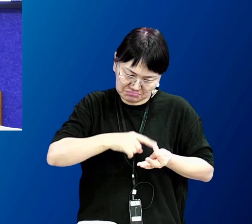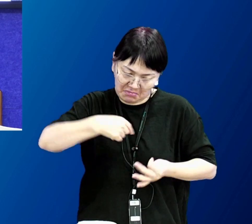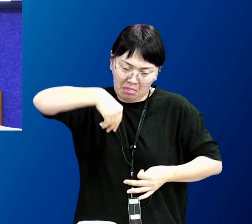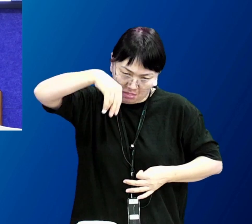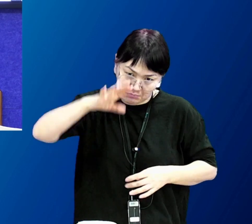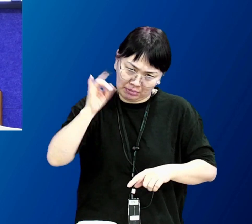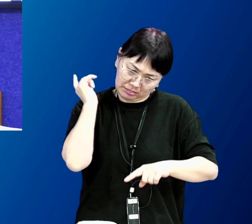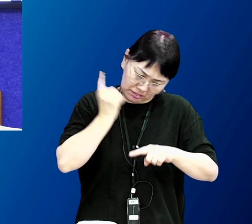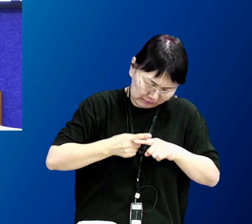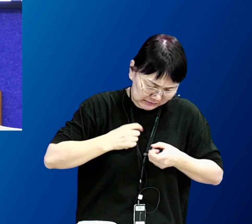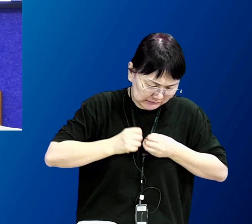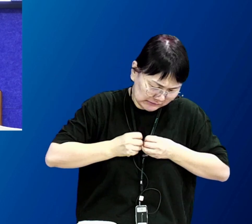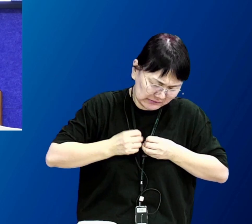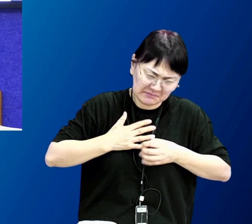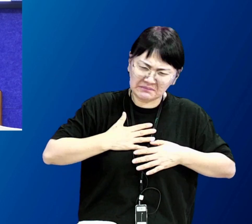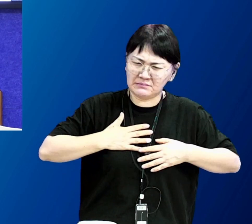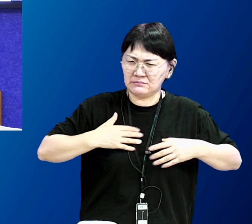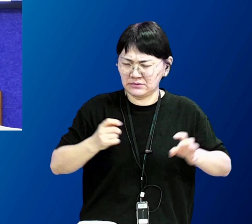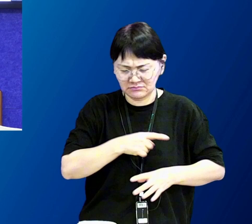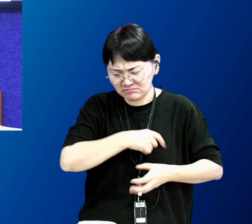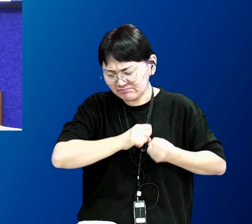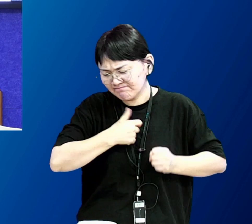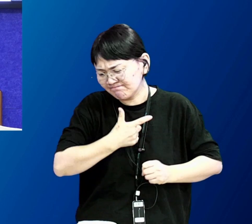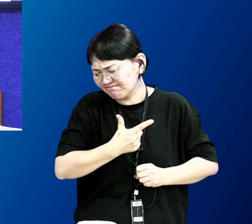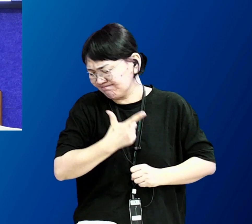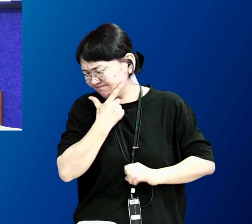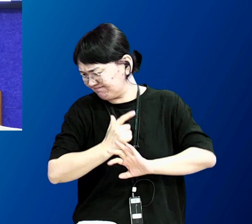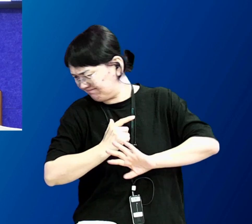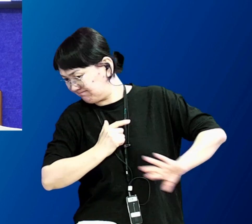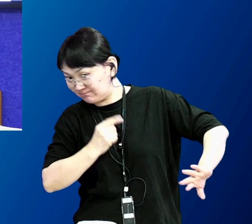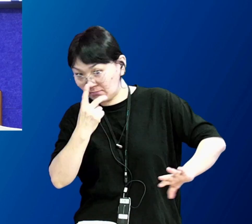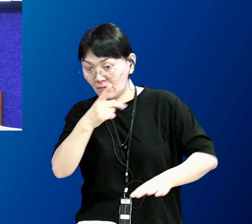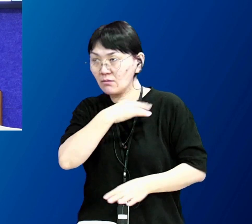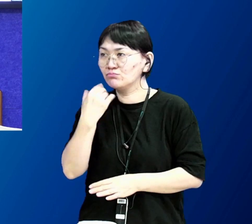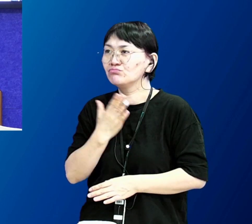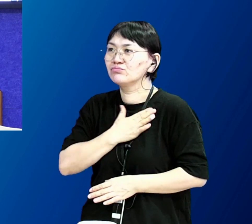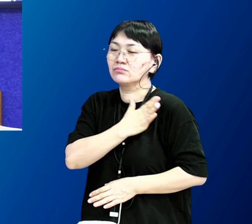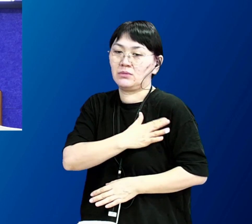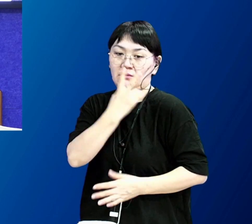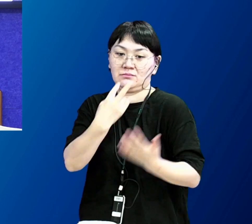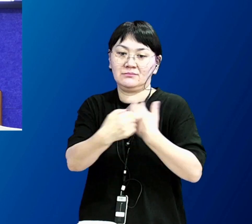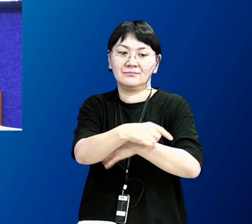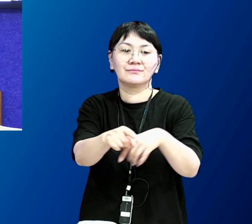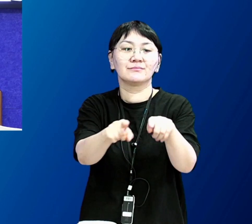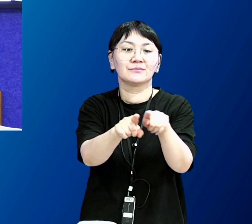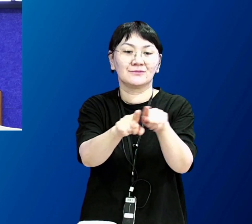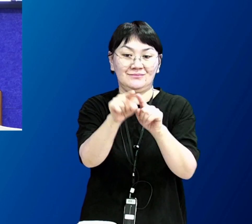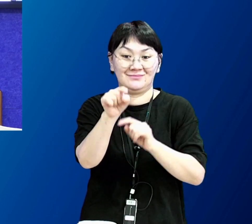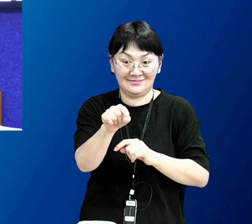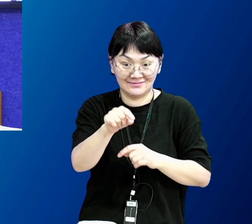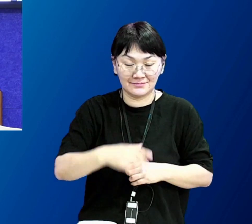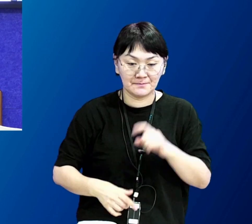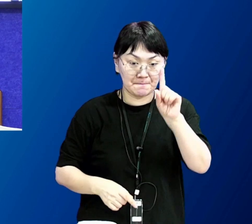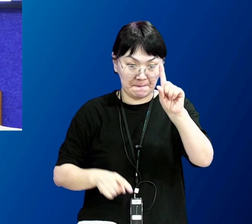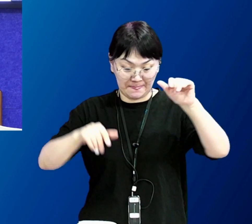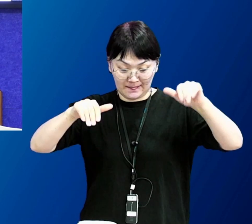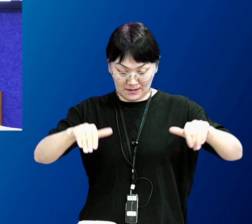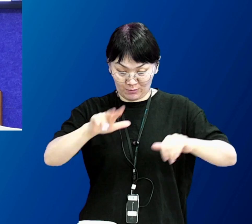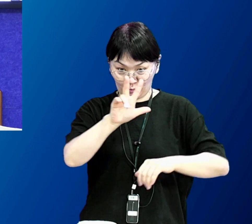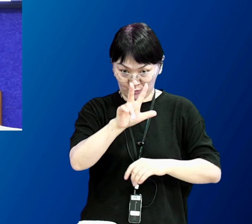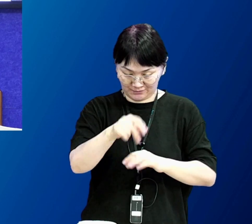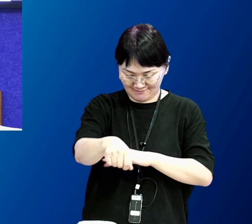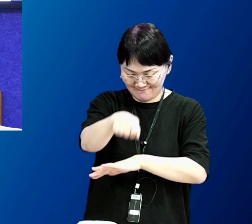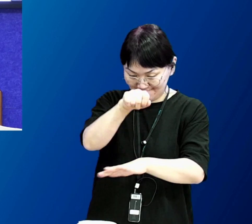үзэн ядхан нэг дугаарт нь эзнийг хайрлж байгаа хэрэгэ гэж хэлсэн баг. За, 1 дугаар хад 3 төр